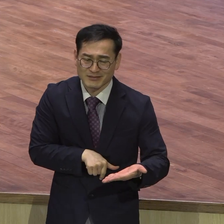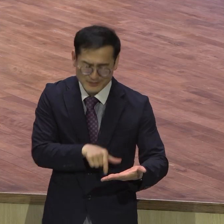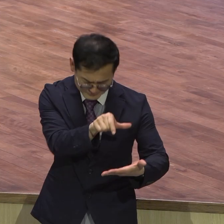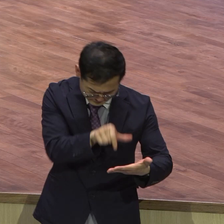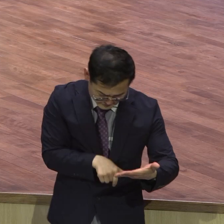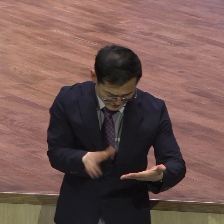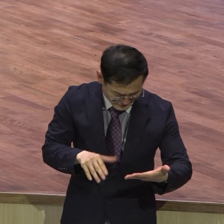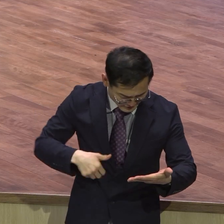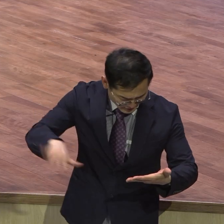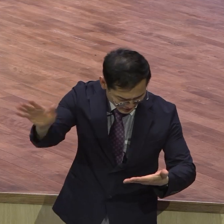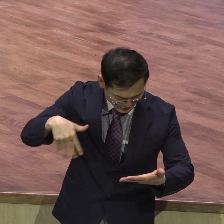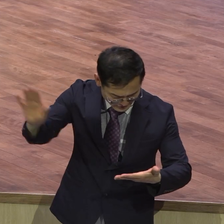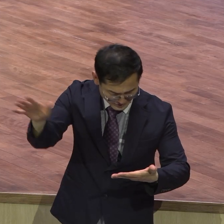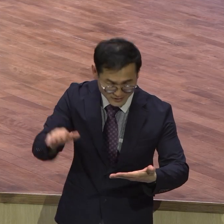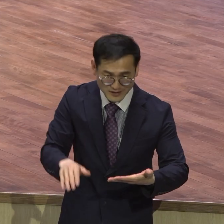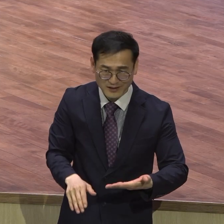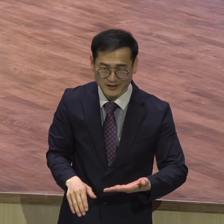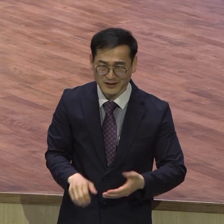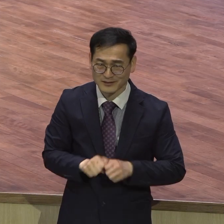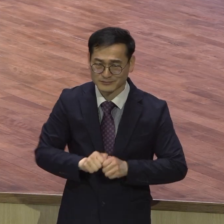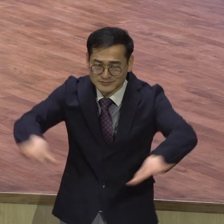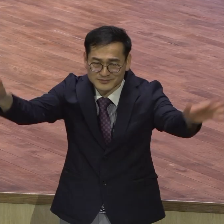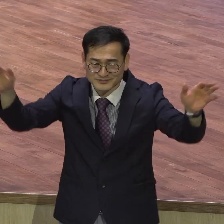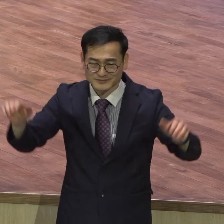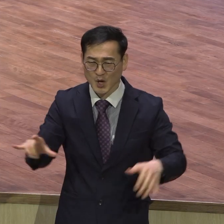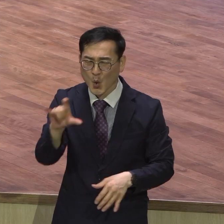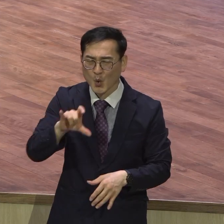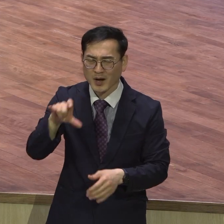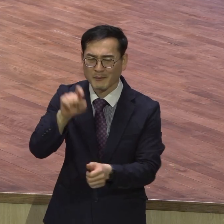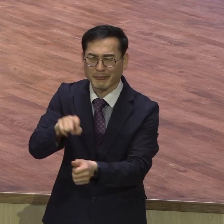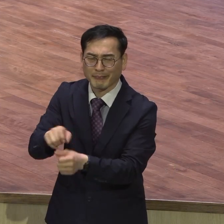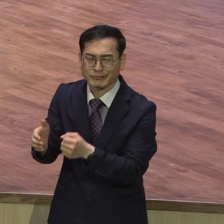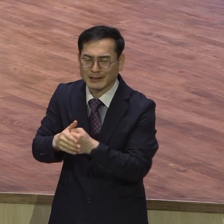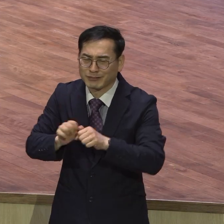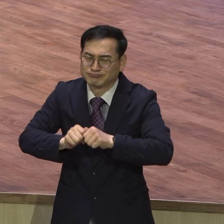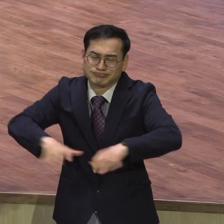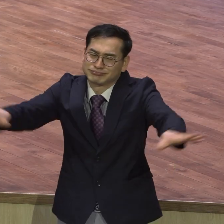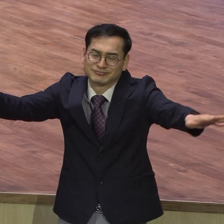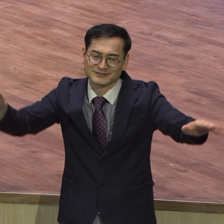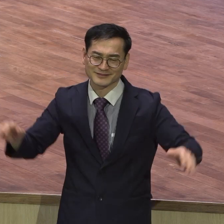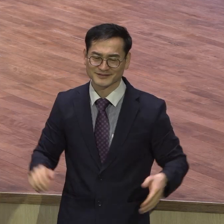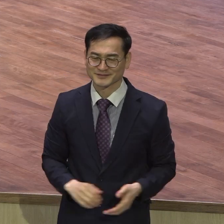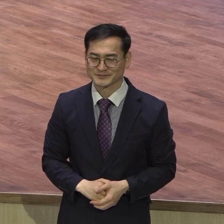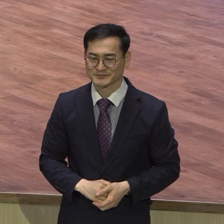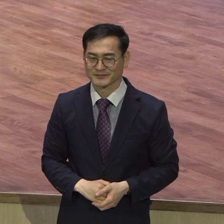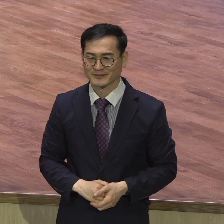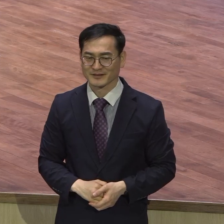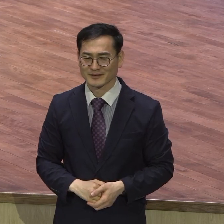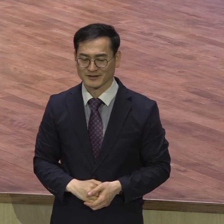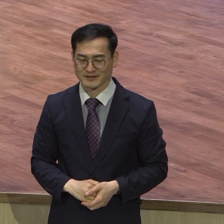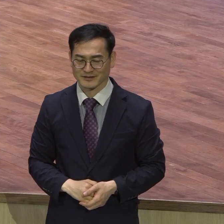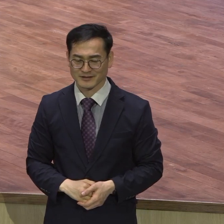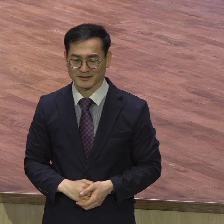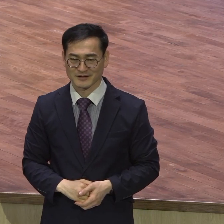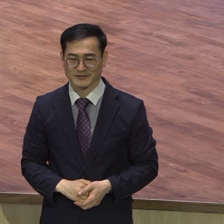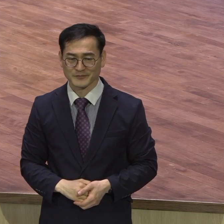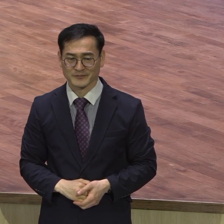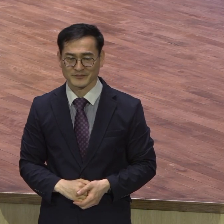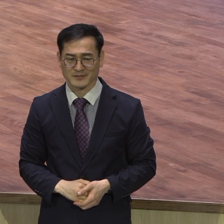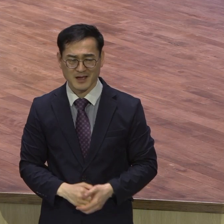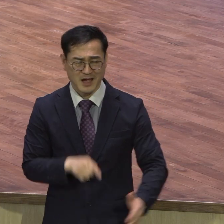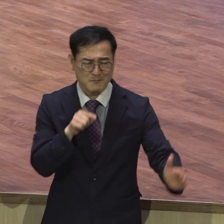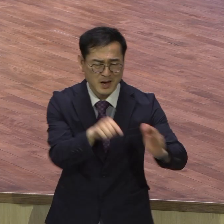아마 그렇게 못될 것 같아요 1대1 지금 교회와 운동을 해야 되니까 이거 못 부러지는 이유가 못 만나게 하는데 못